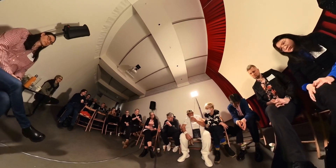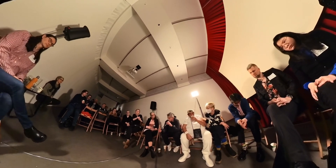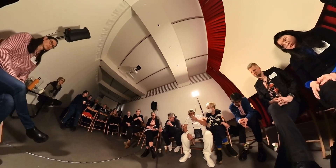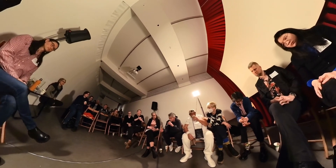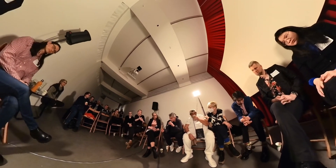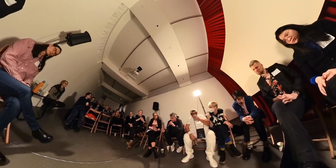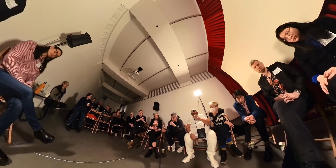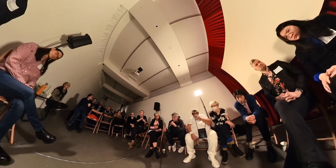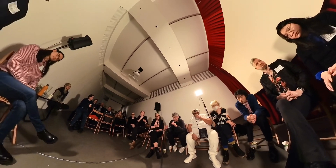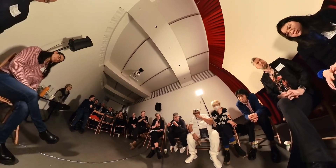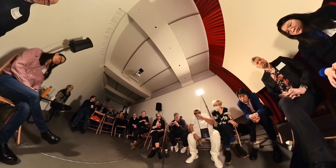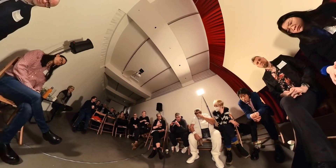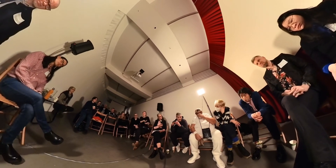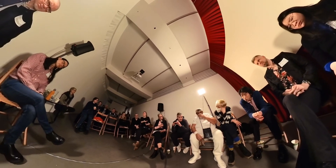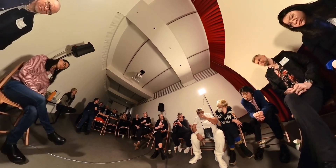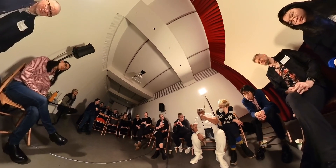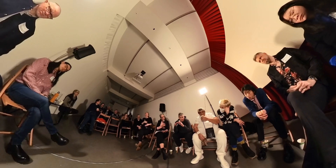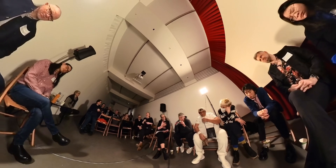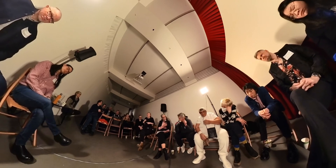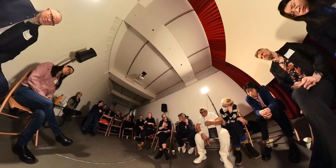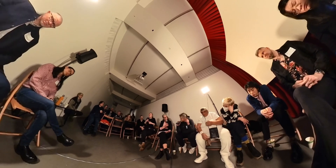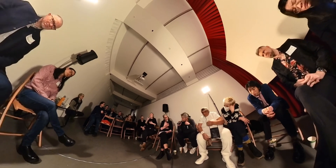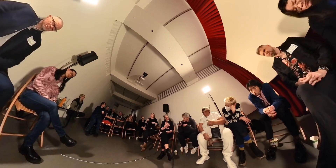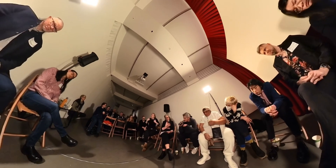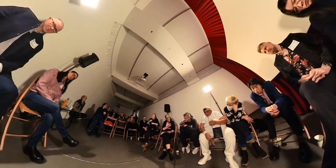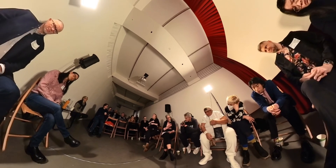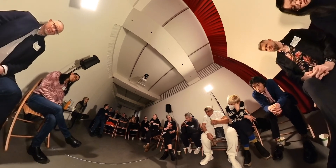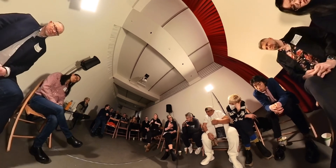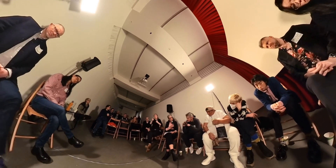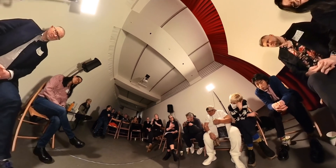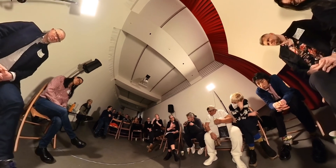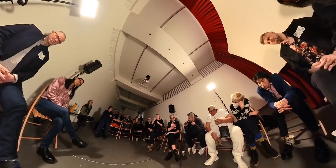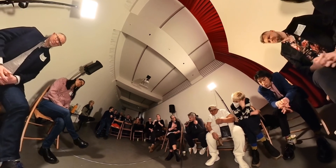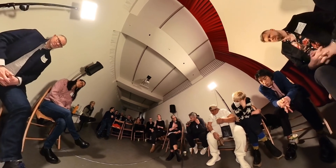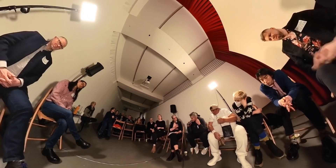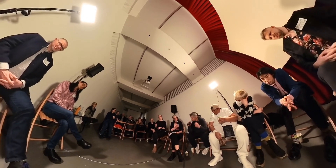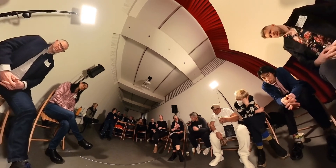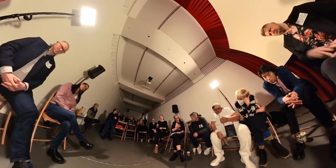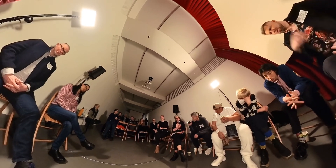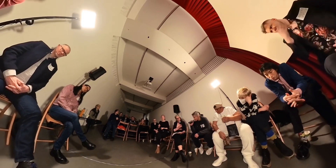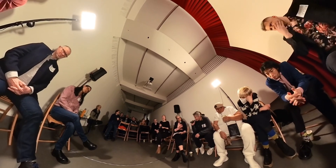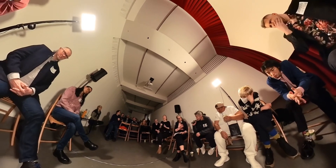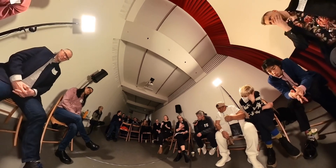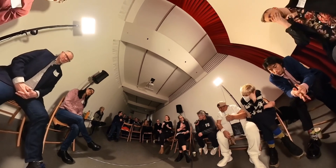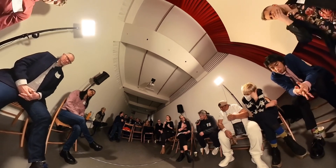naučit. Jo. A k té otázce, jestli se cítím jako umělec, já určitě